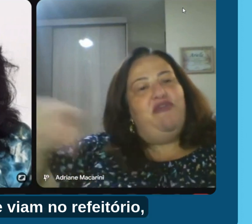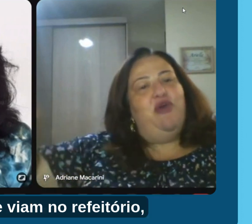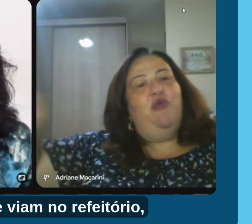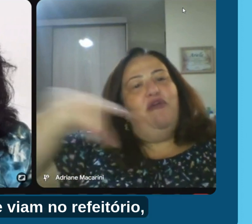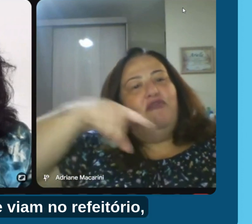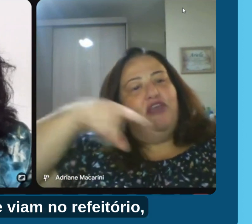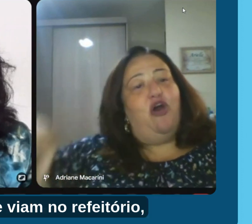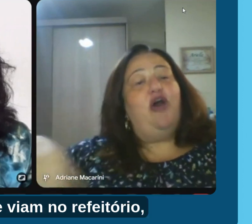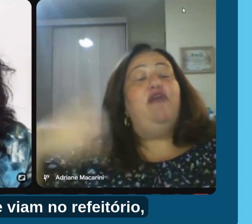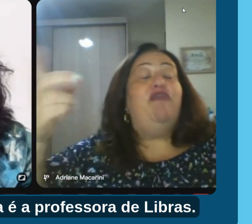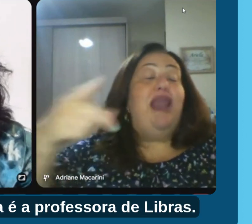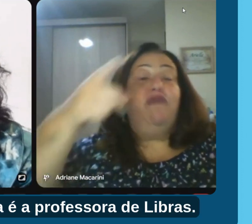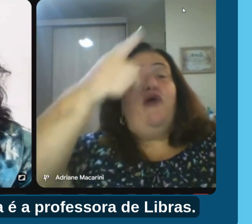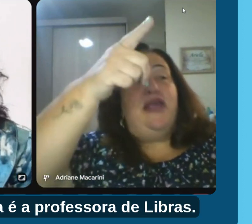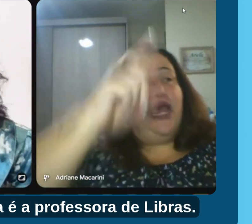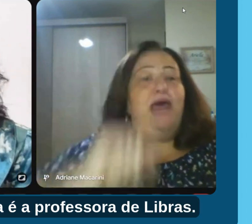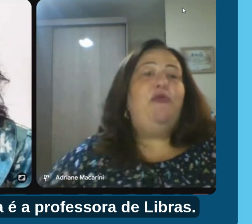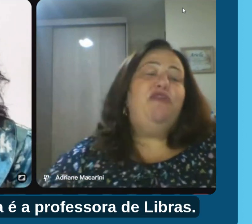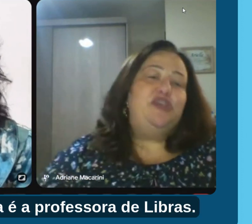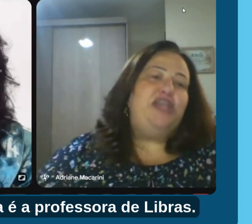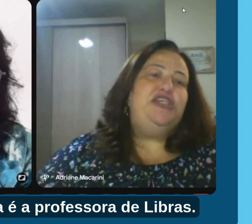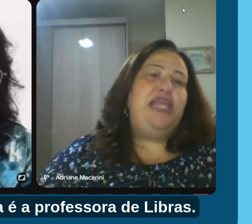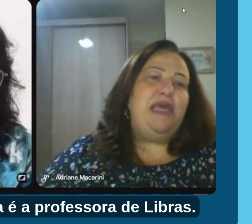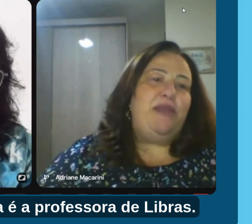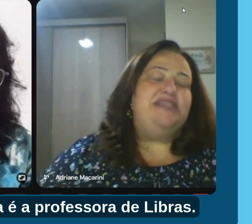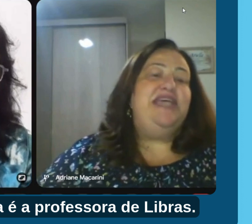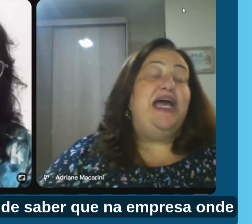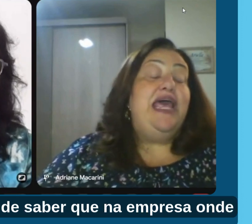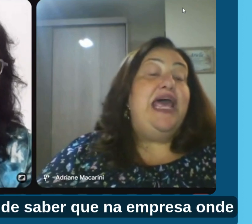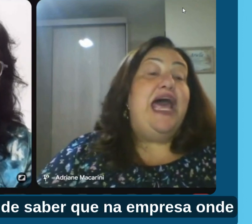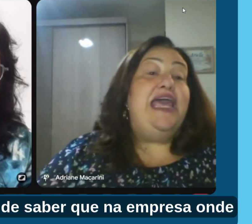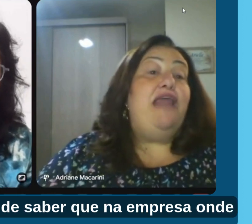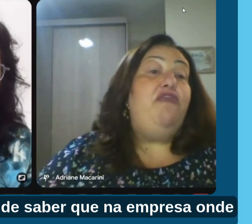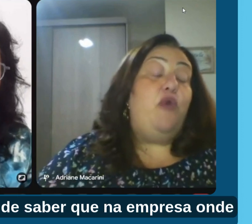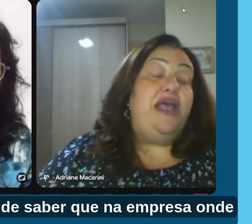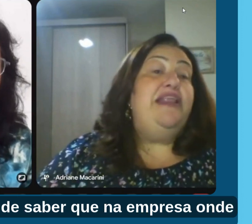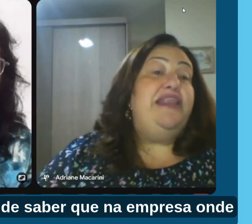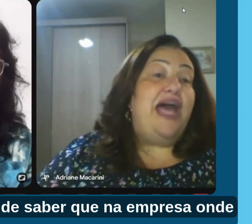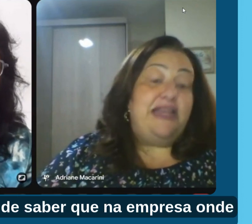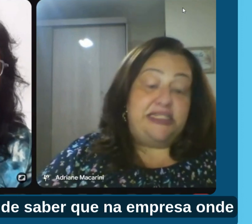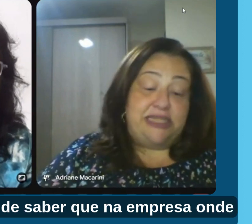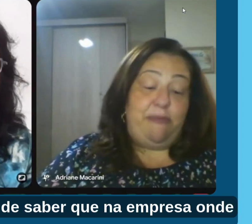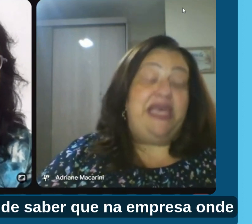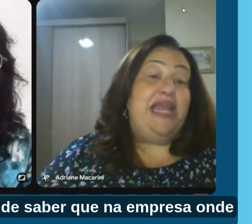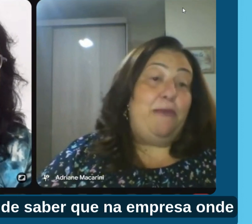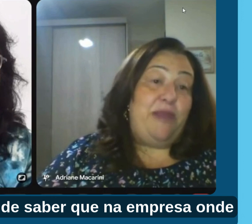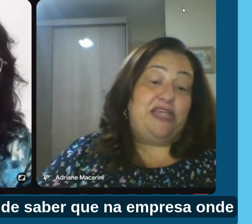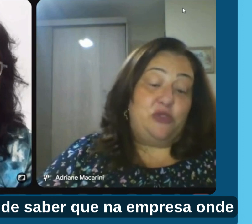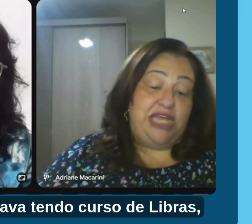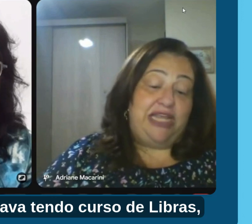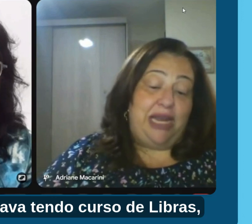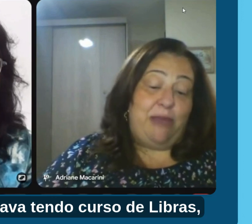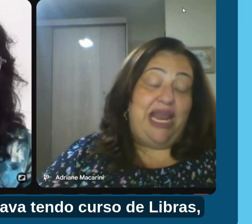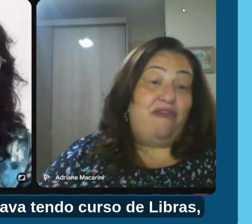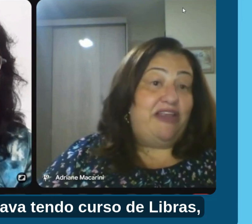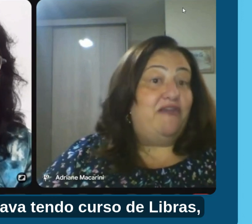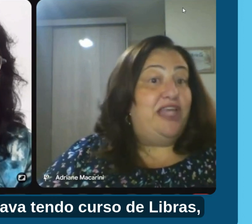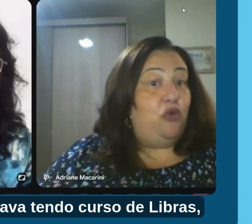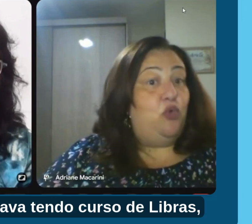viam no refeitório, falavam, aquela é a professora de Libras. Aí ela ficou encantada de saber que na empresa onde ela trabalhava estava tendo curso